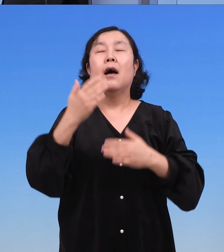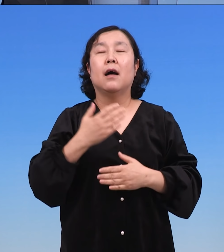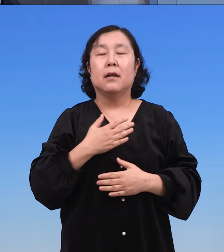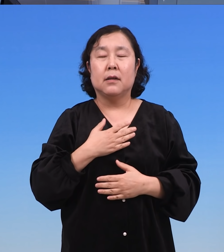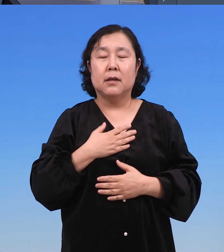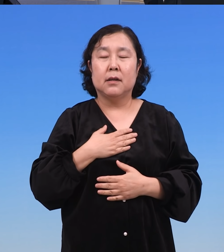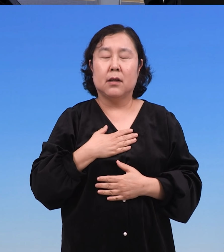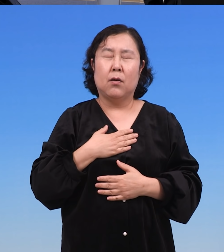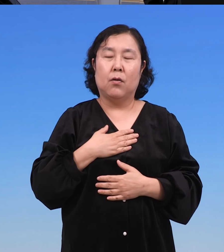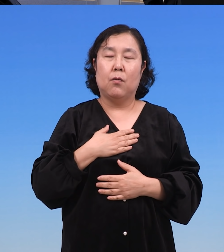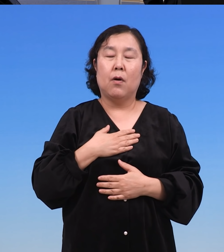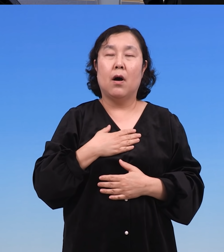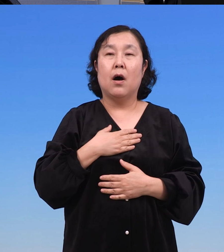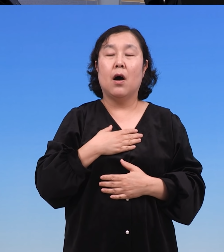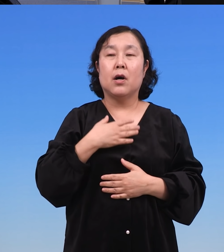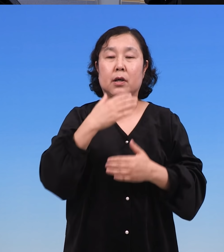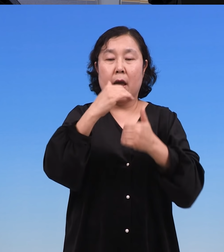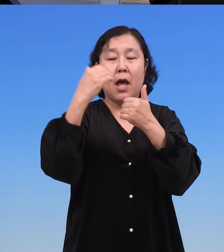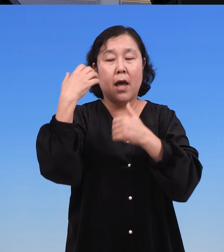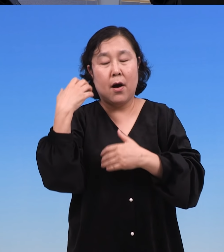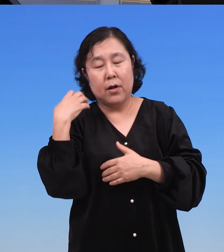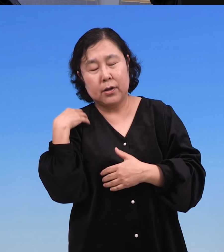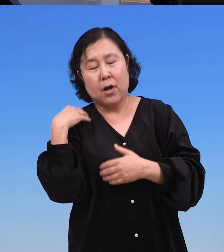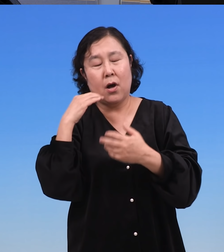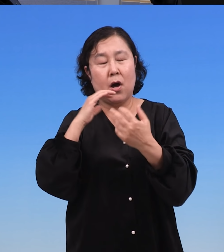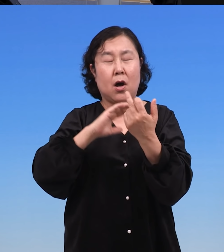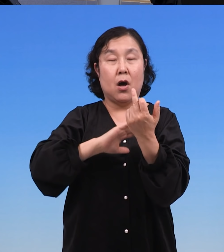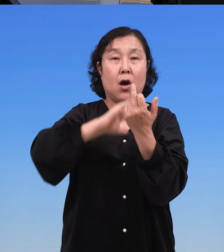이 소명의 언덕,